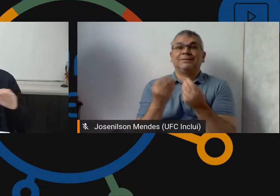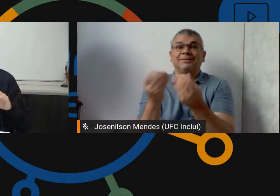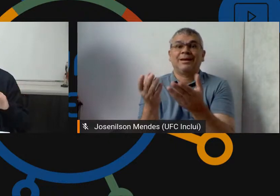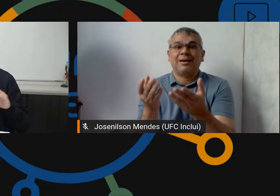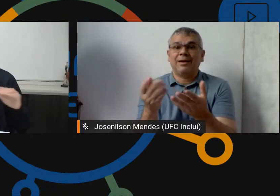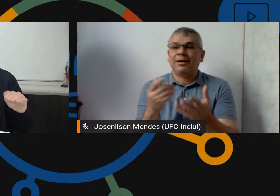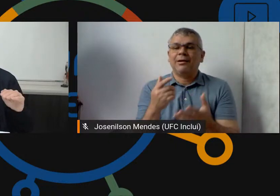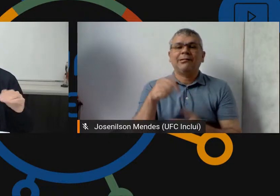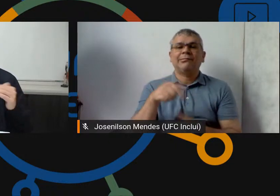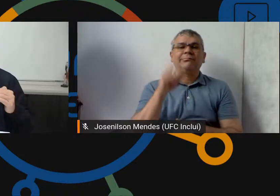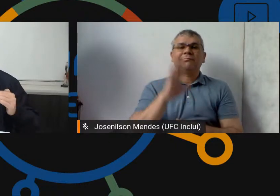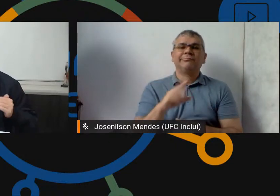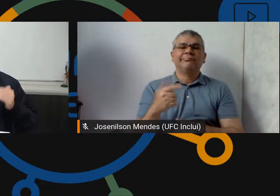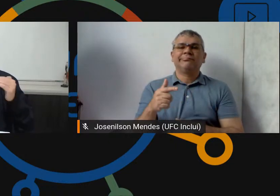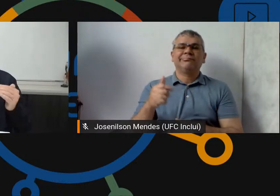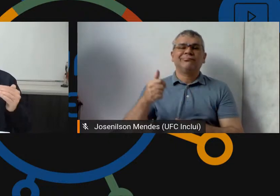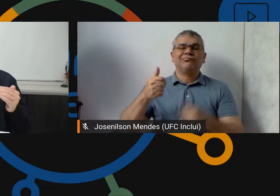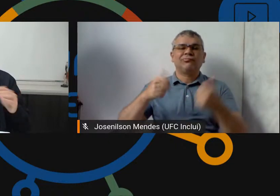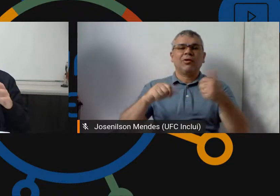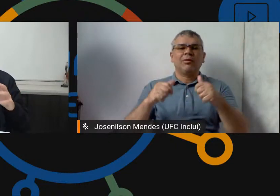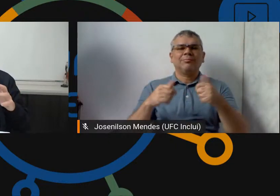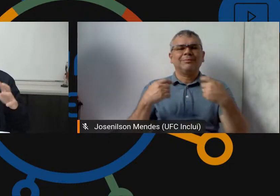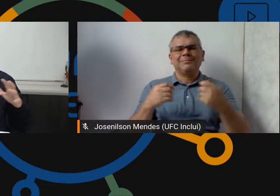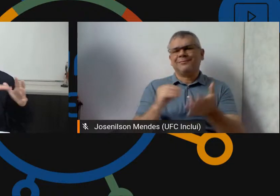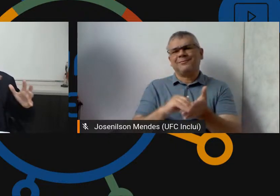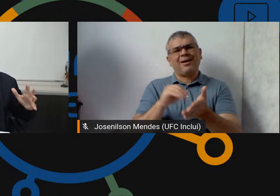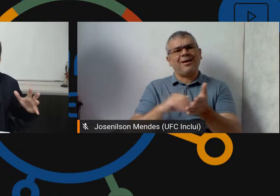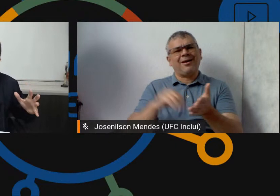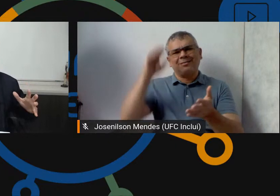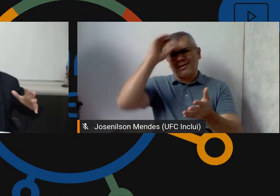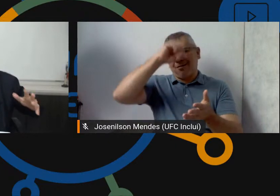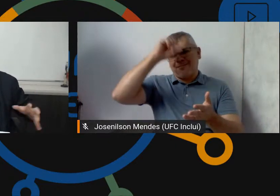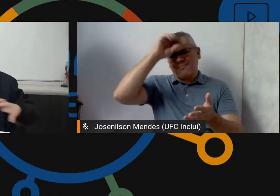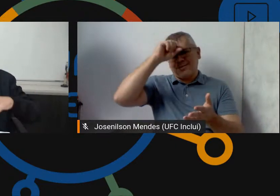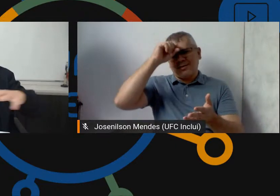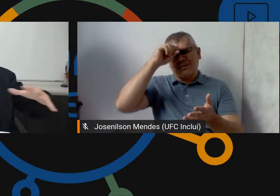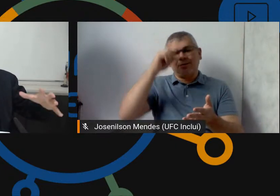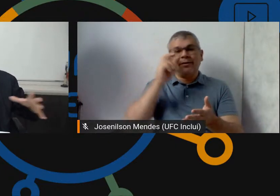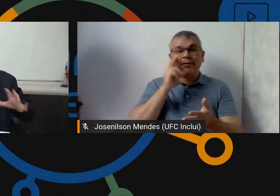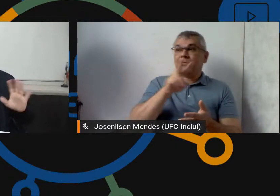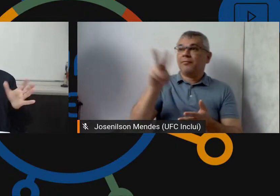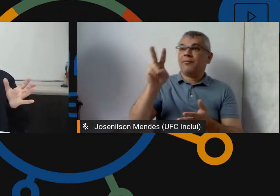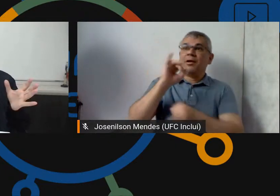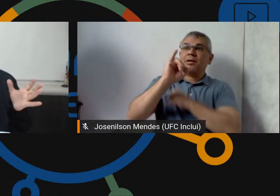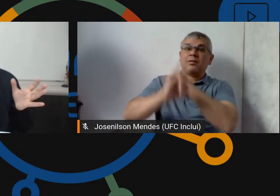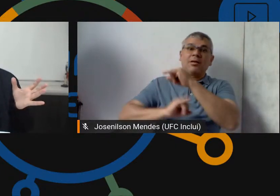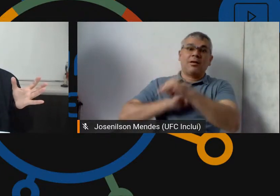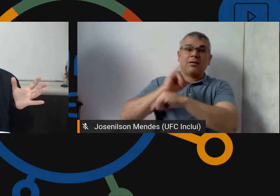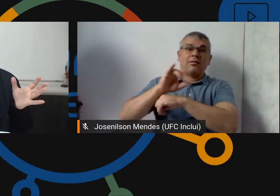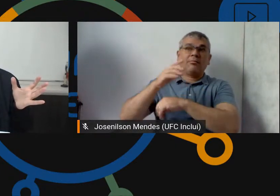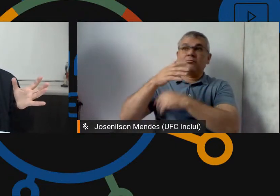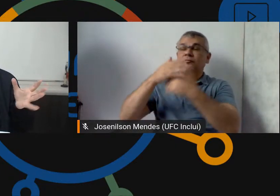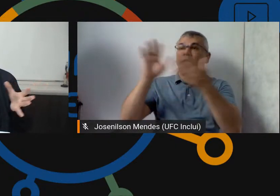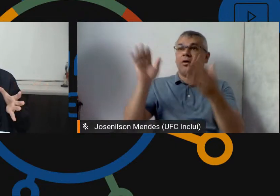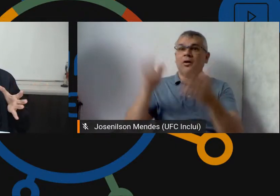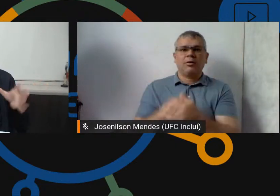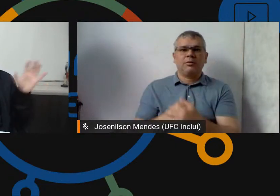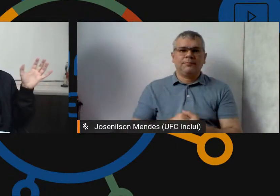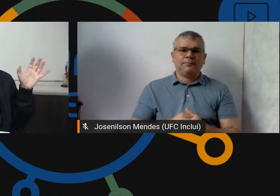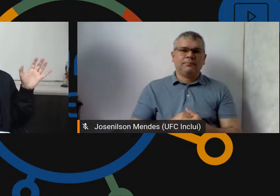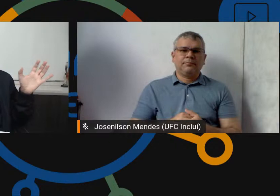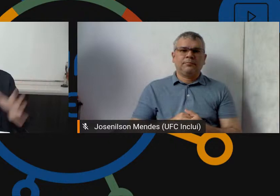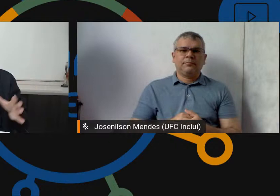coisa. Nós tínhamos uma certa qualidade, mas tínhamos que aprender muito quando você olha um cenário internacional. Quando ela está fechadinha aqui, é fácil. Tá?